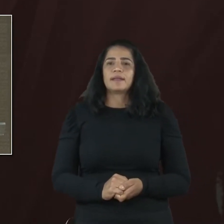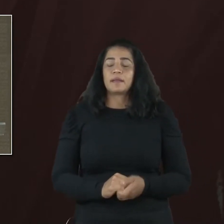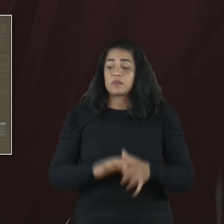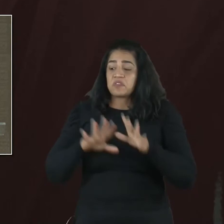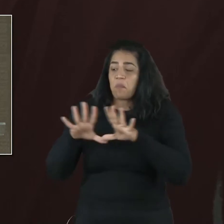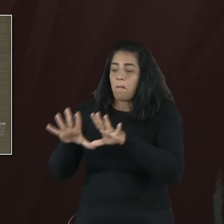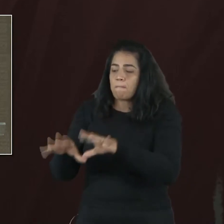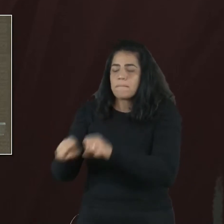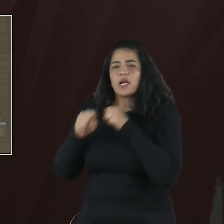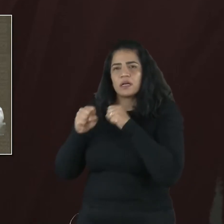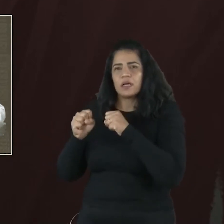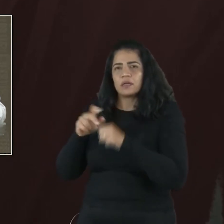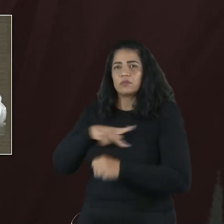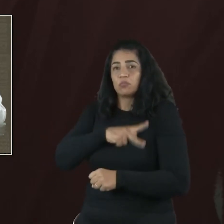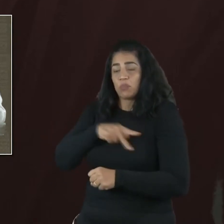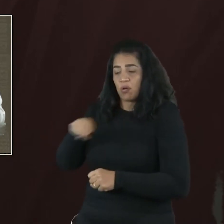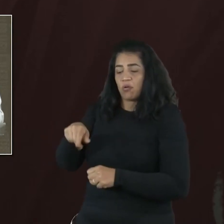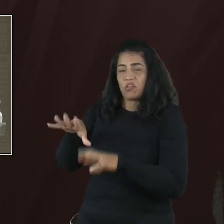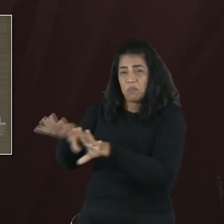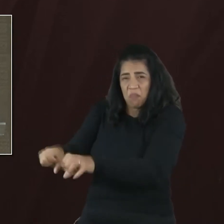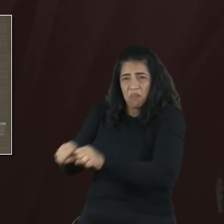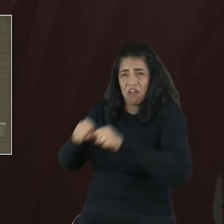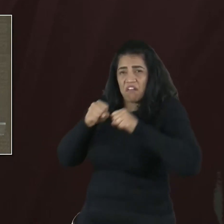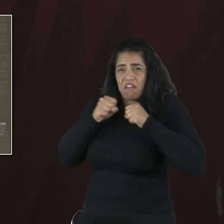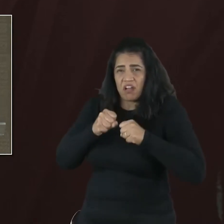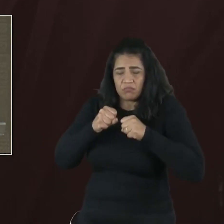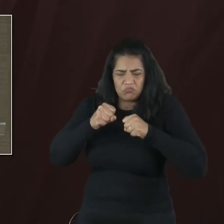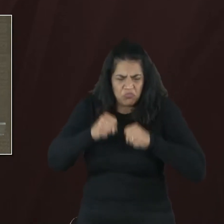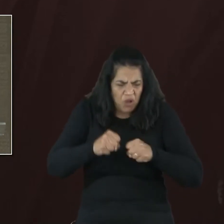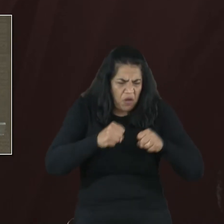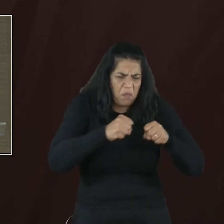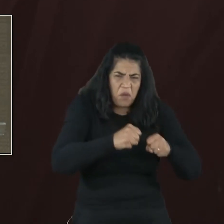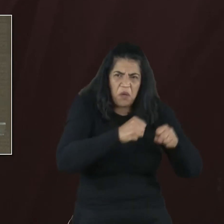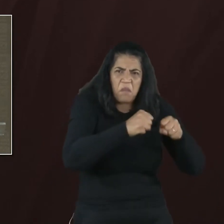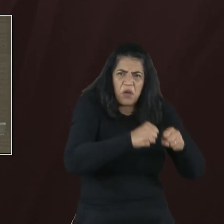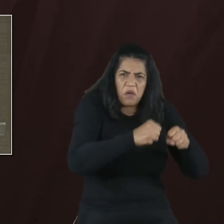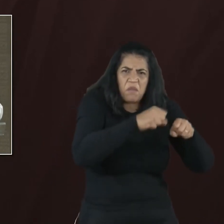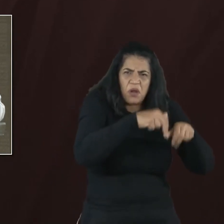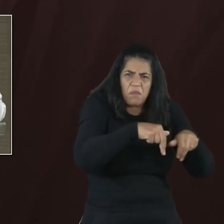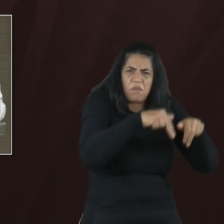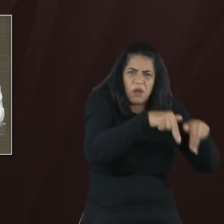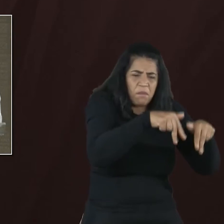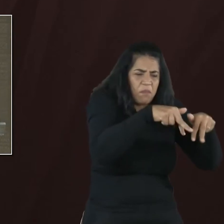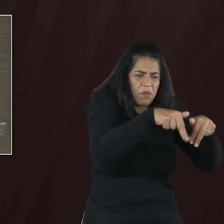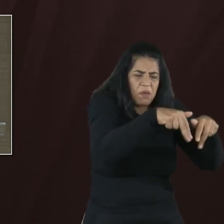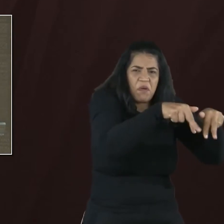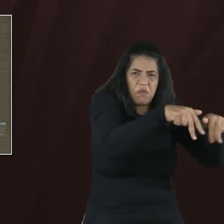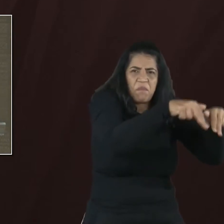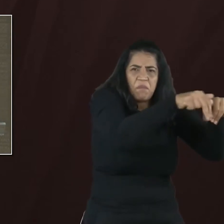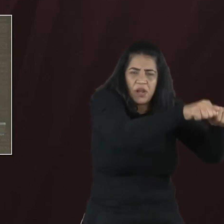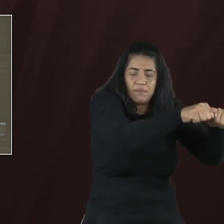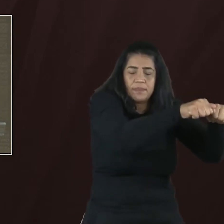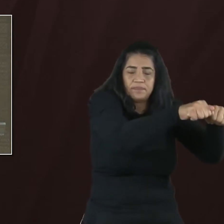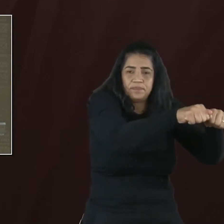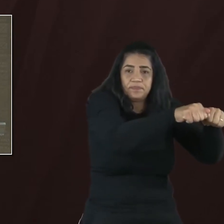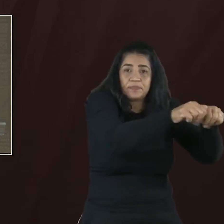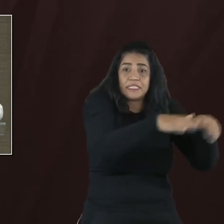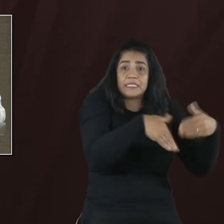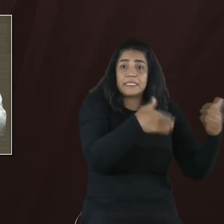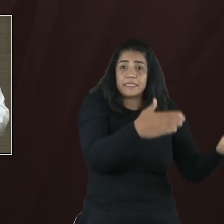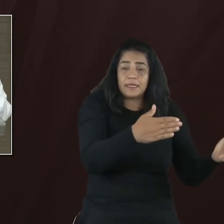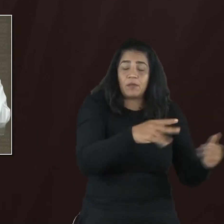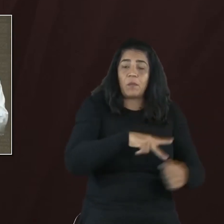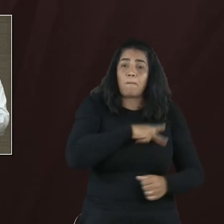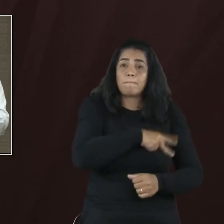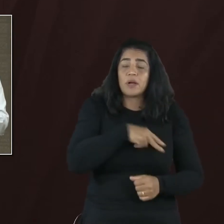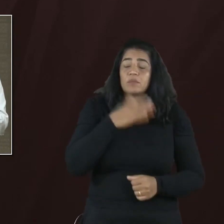os judeus. Então, irmãos, aqui começa a se cumprir a profecia. Ele tinha de também dar testemunho